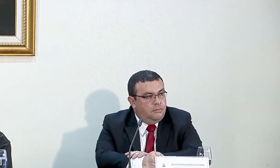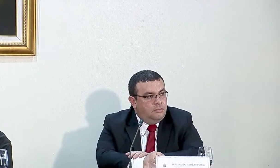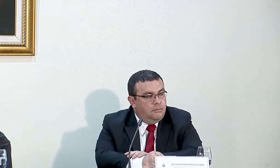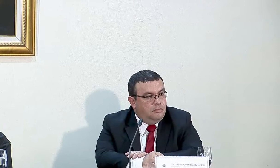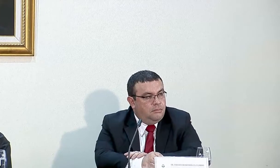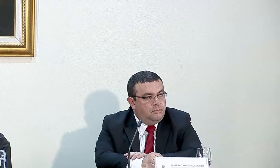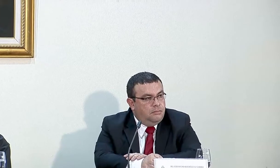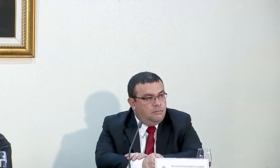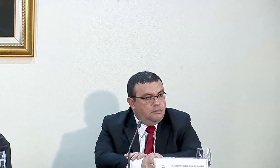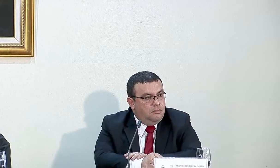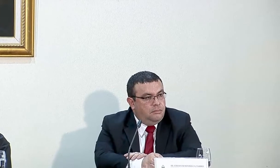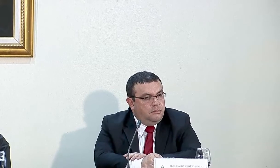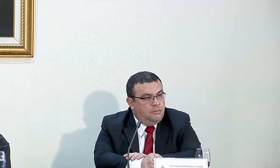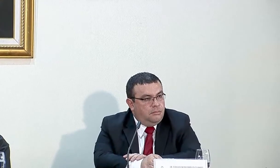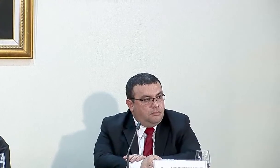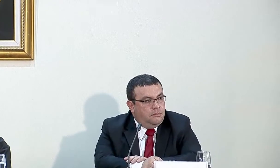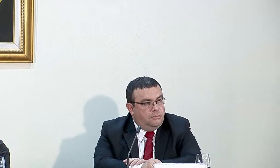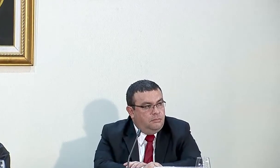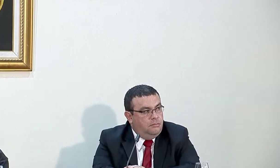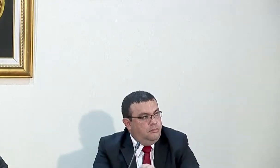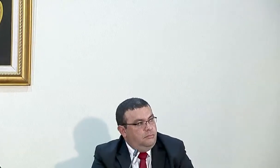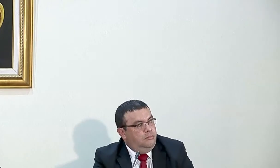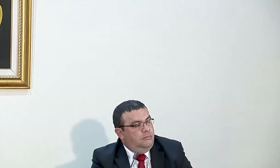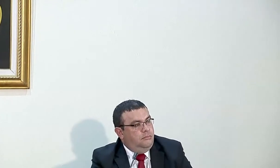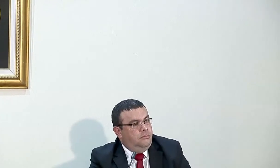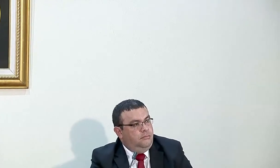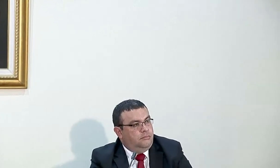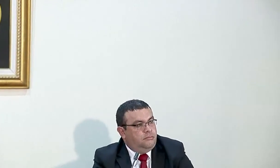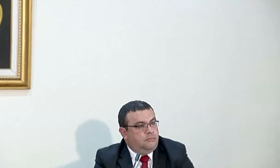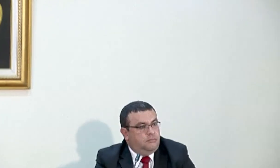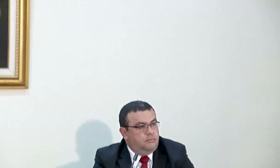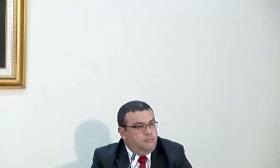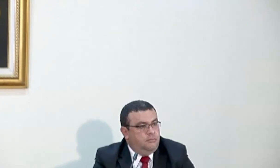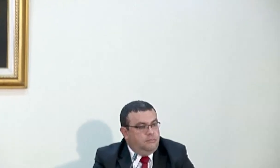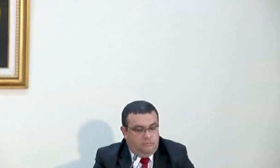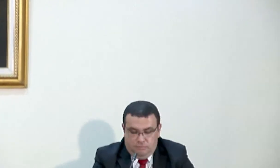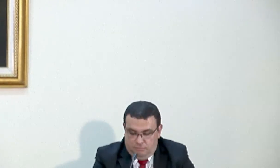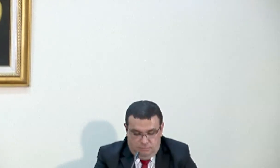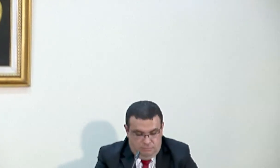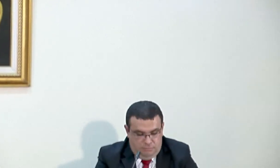a Recope en que ni siquiera ha enviado el expediente administrativo para poder avanzar con las otras